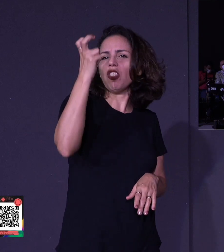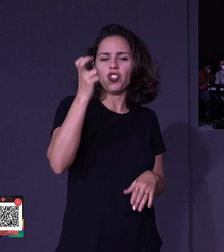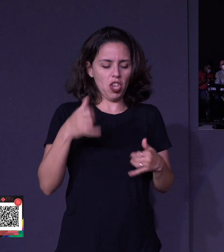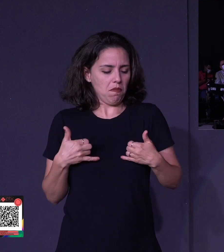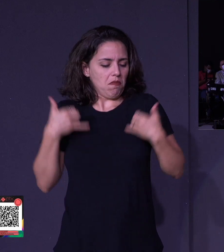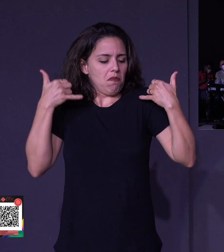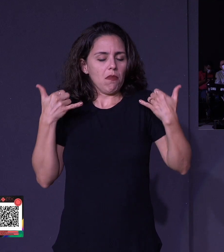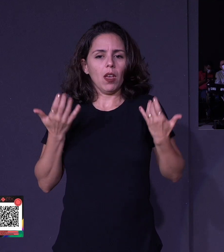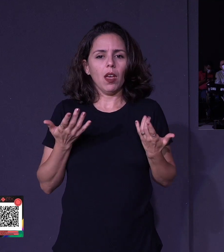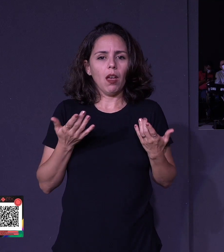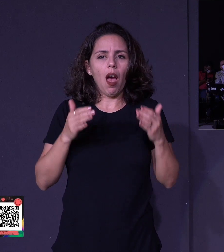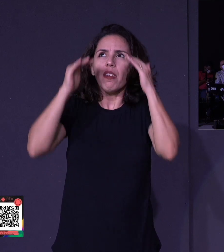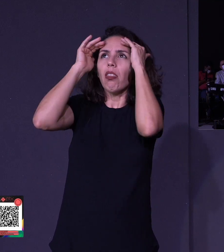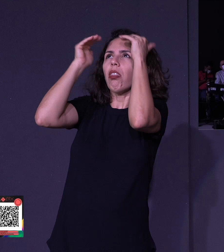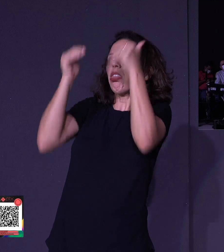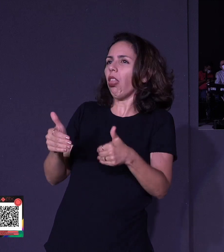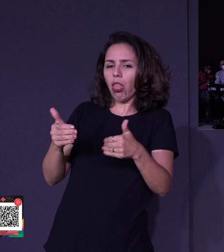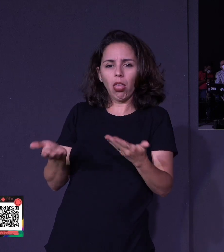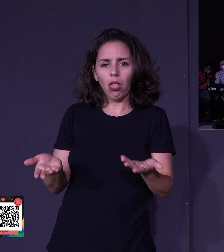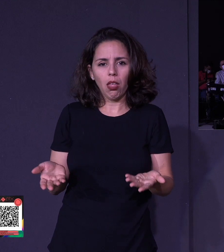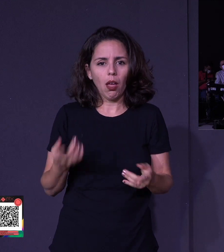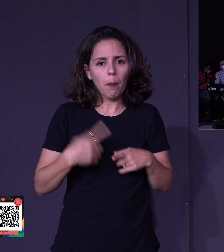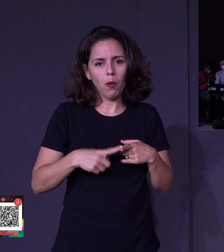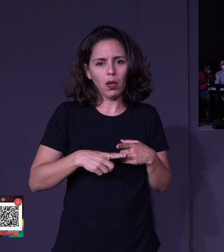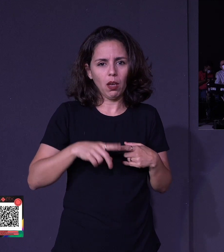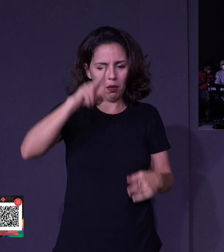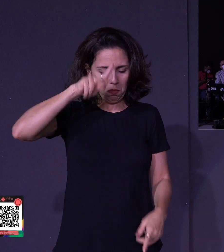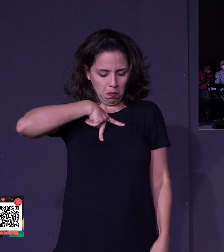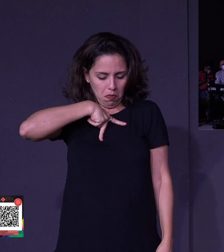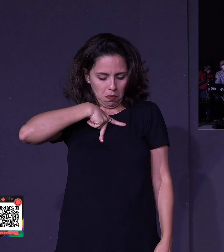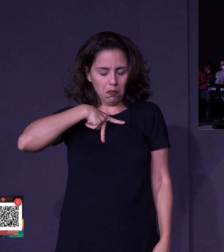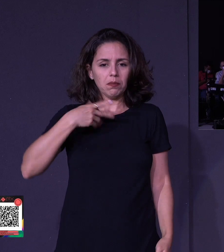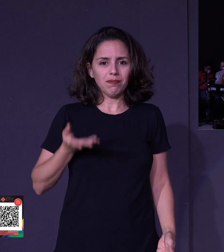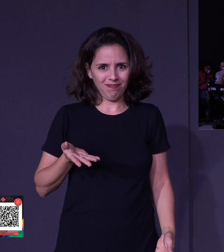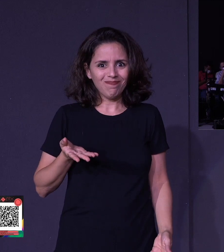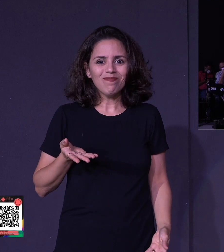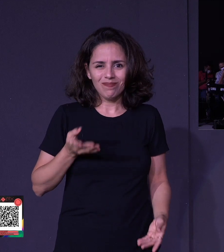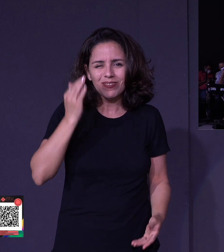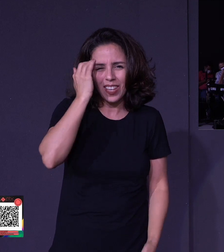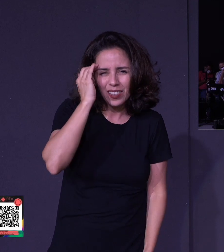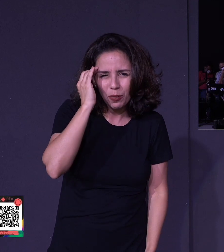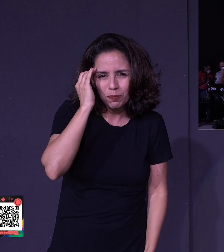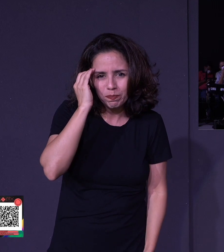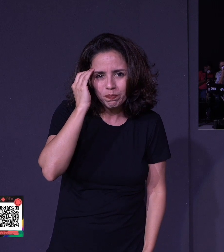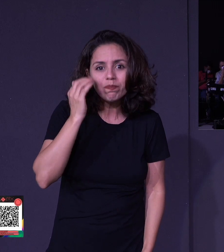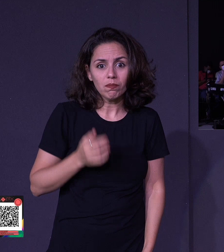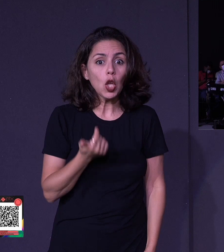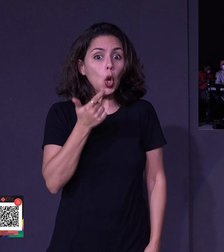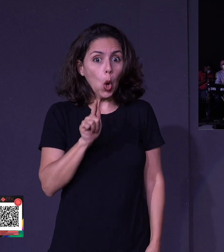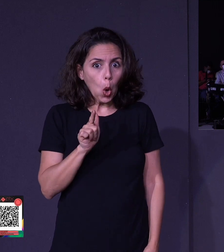palavra. E esse texto fala que a sabedoria também se remete aos loucos. São